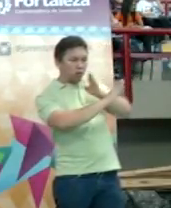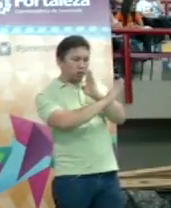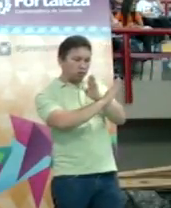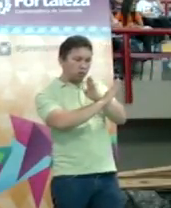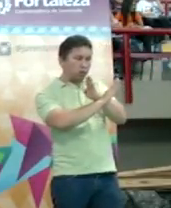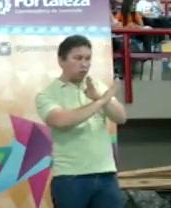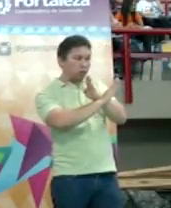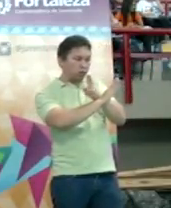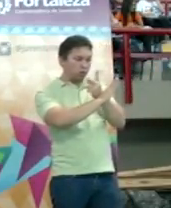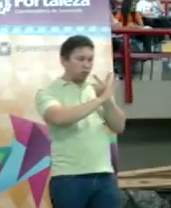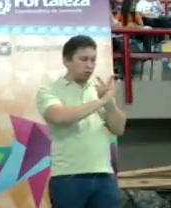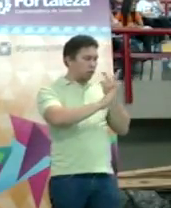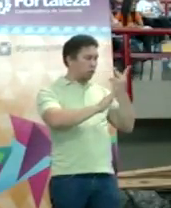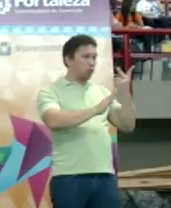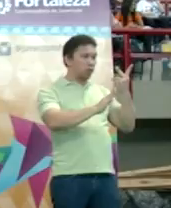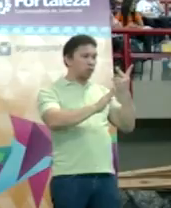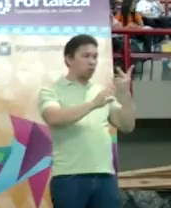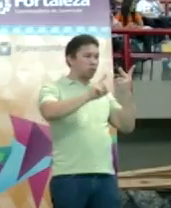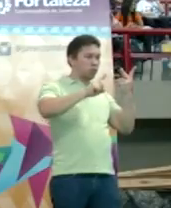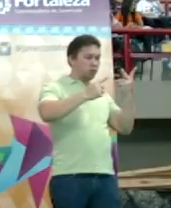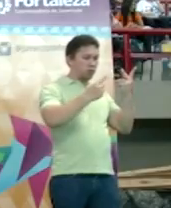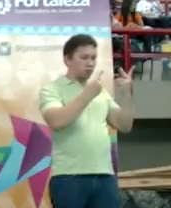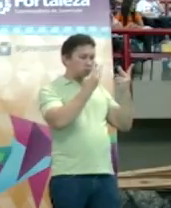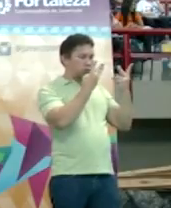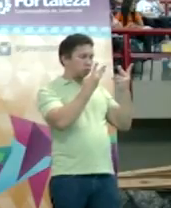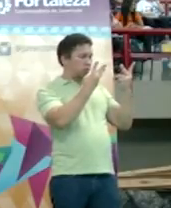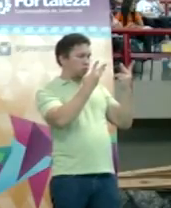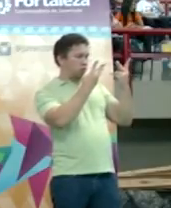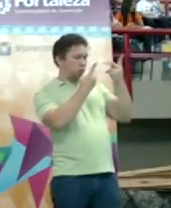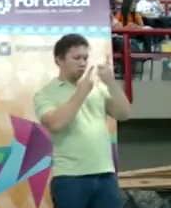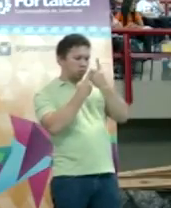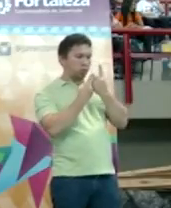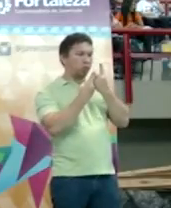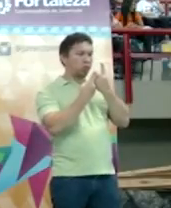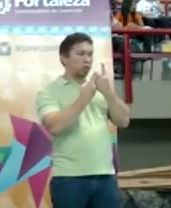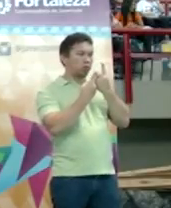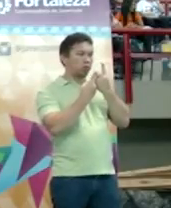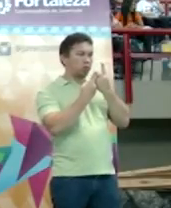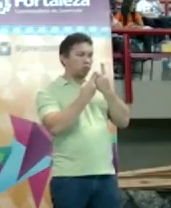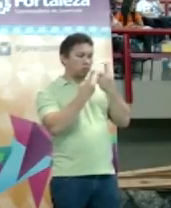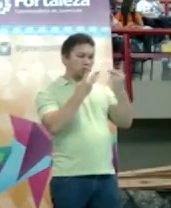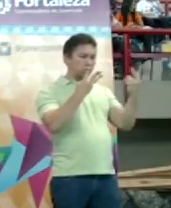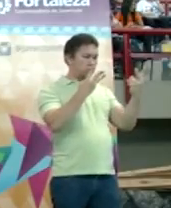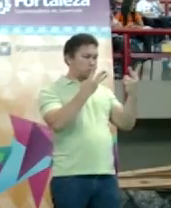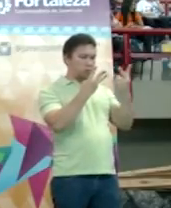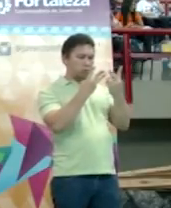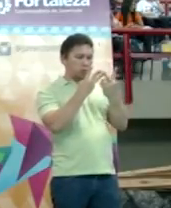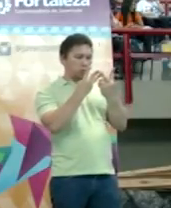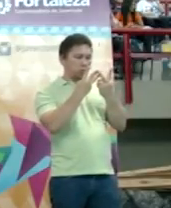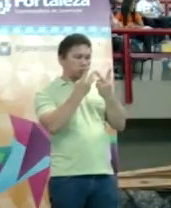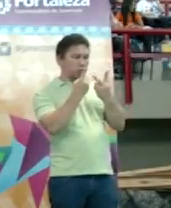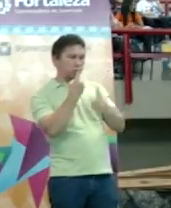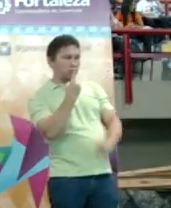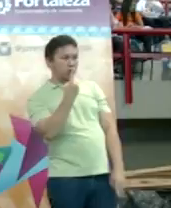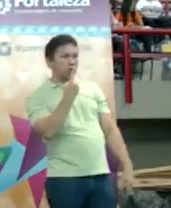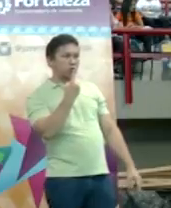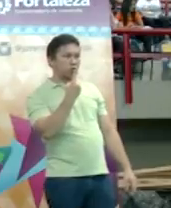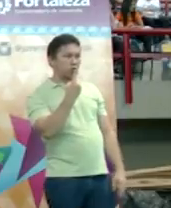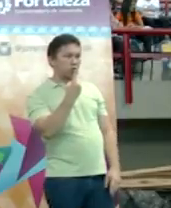cada 2 lados acabaram virando um só. Se cada 2 viraram um, o que eu contei na verdade foi o